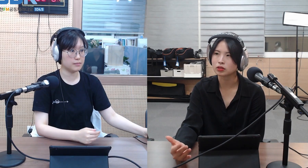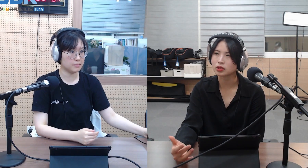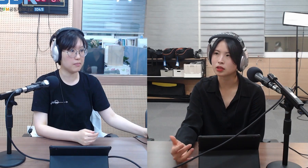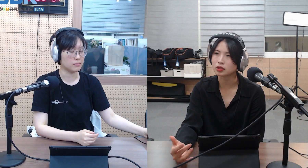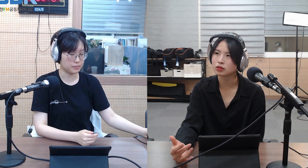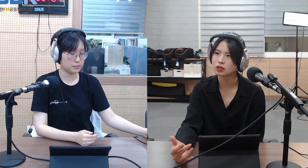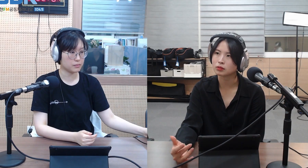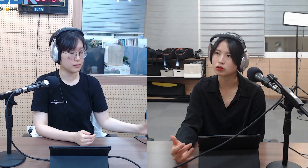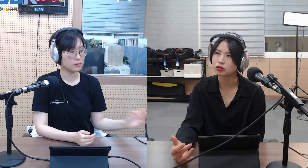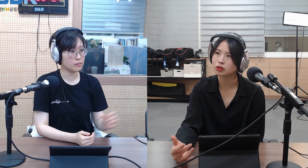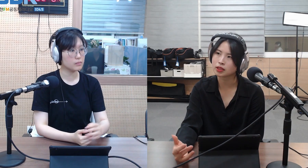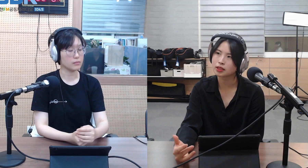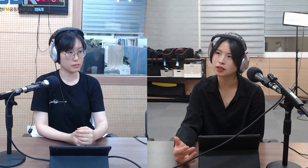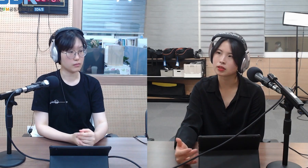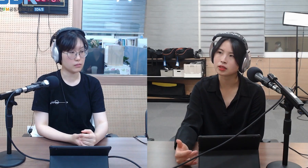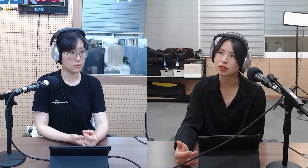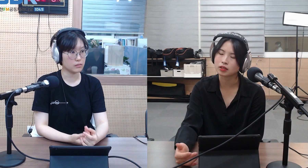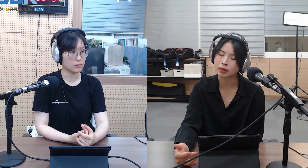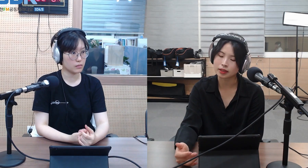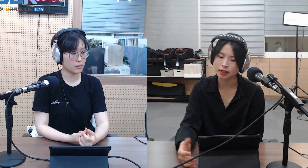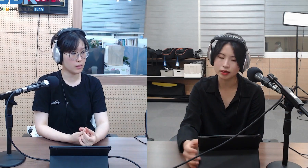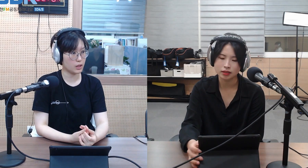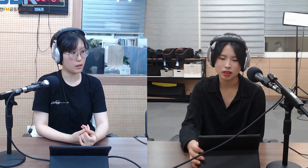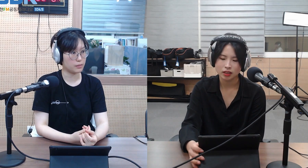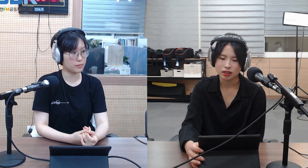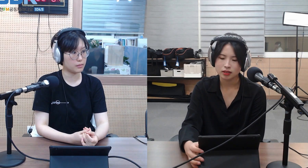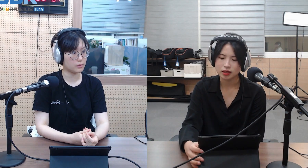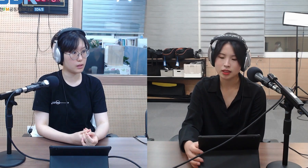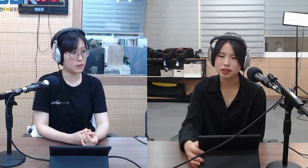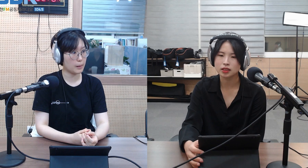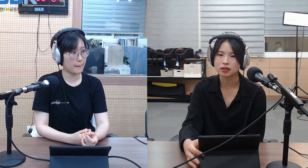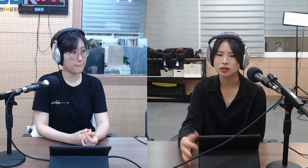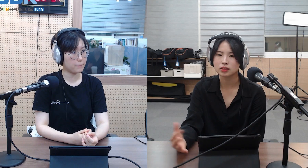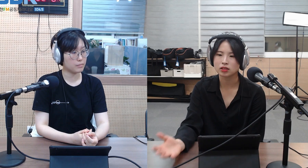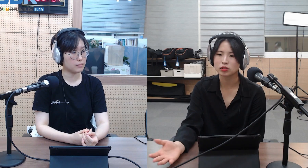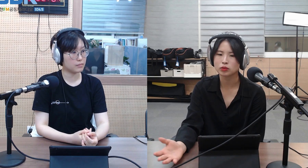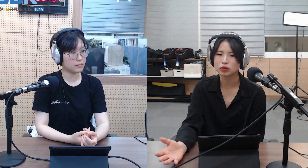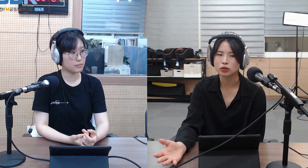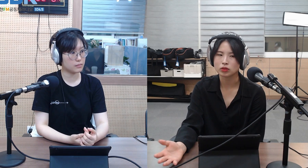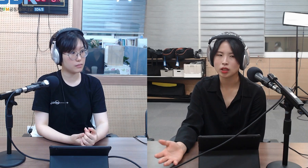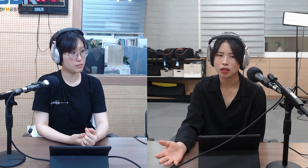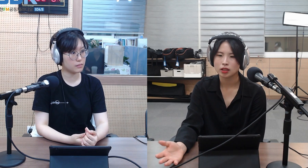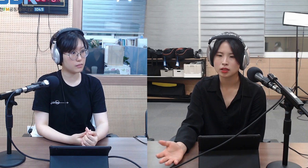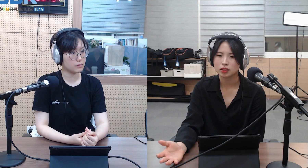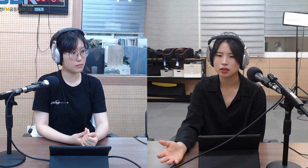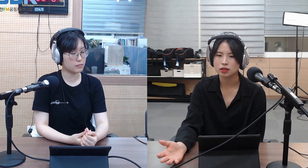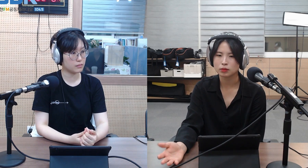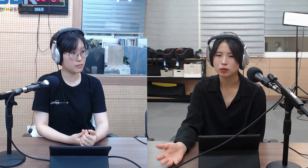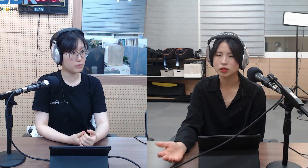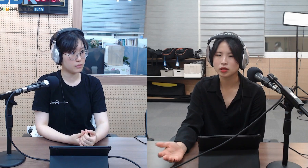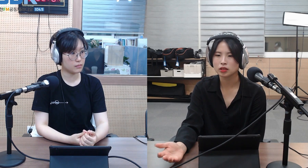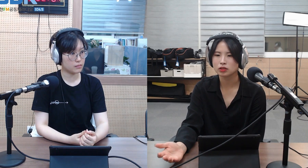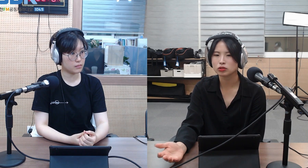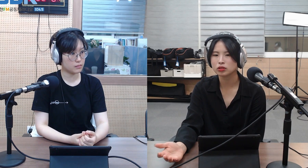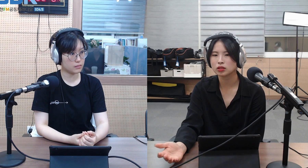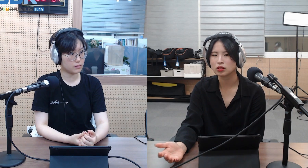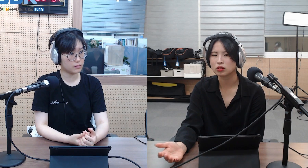이제 지원금을 주기도 하잖아요. 그 기업한테. 네. 근데 사실 그 기업도 그 뽑는 기준을